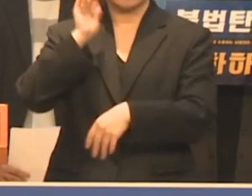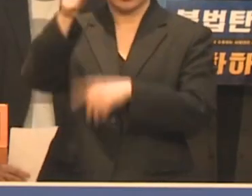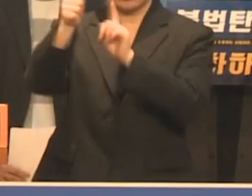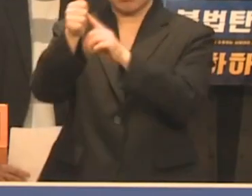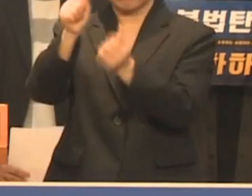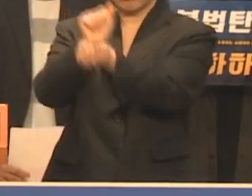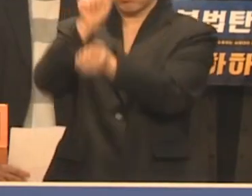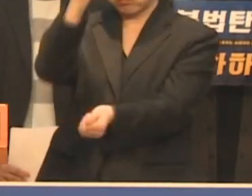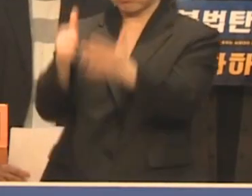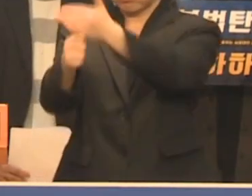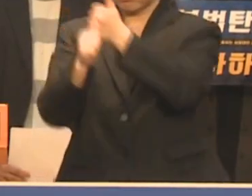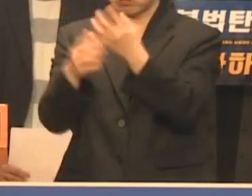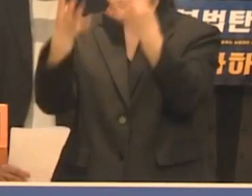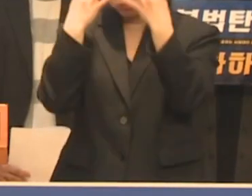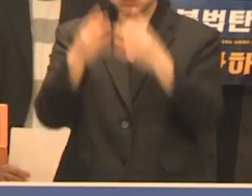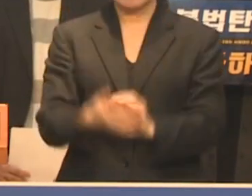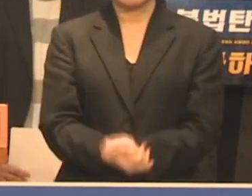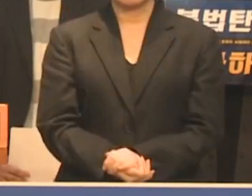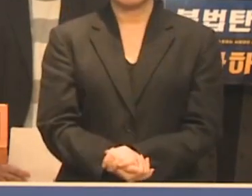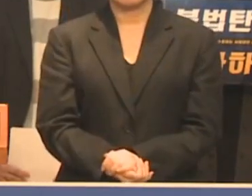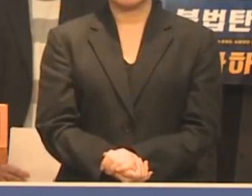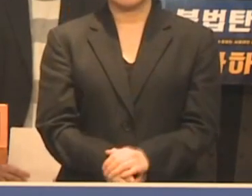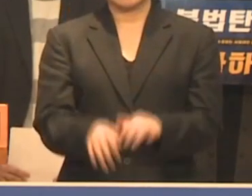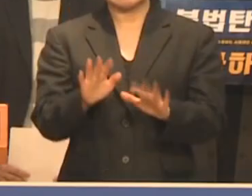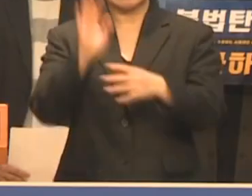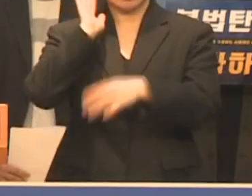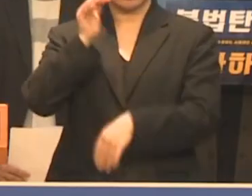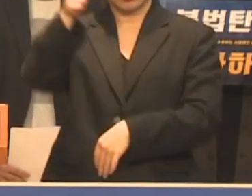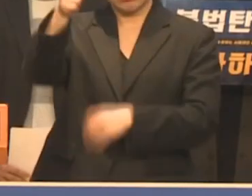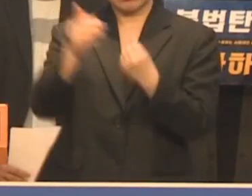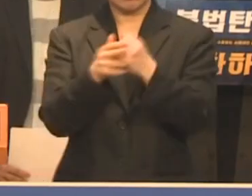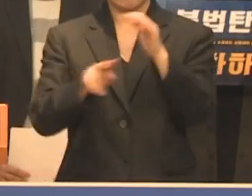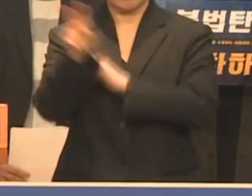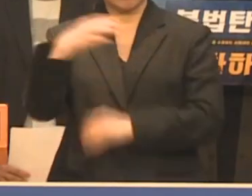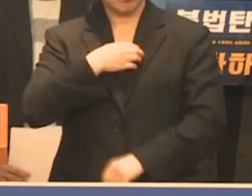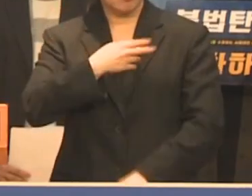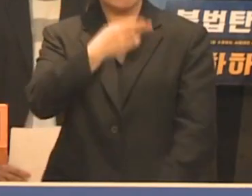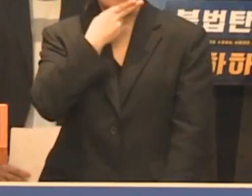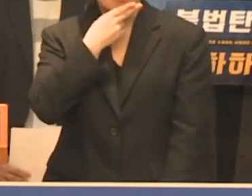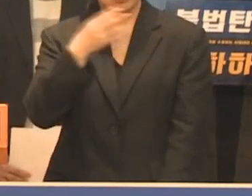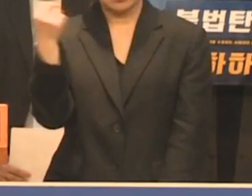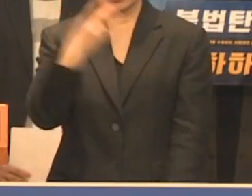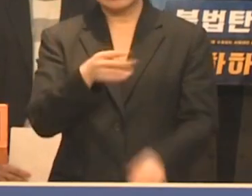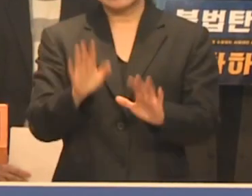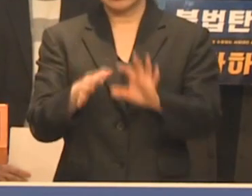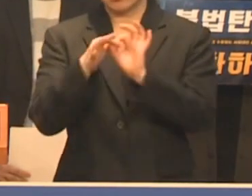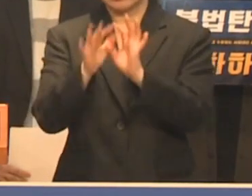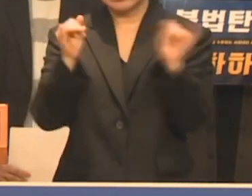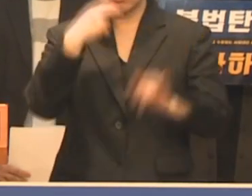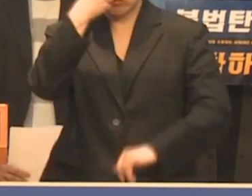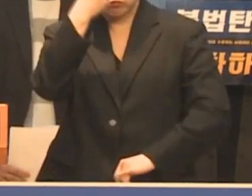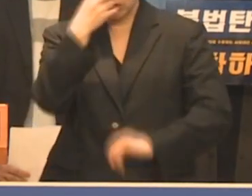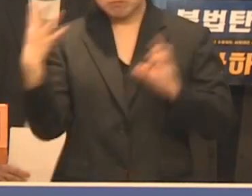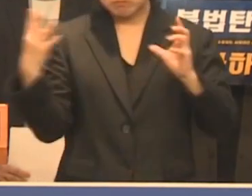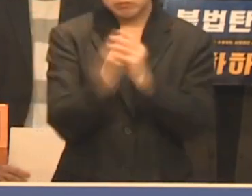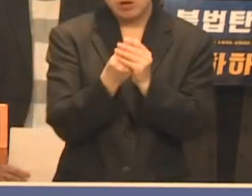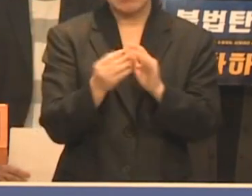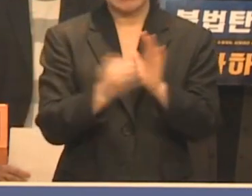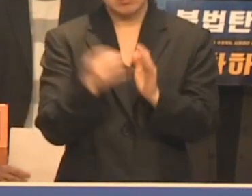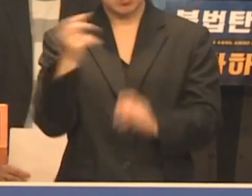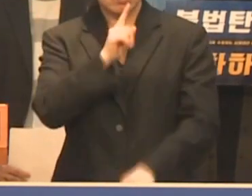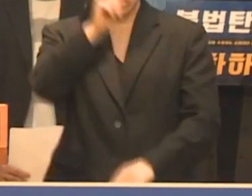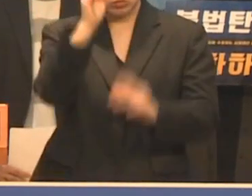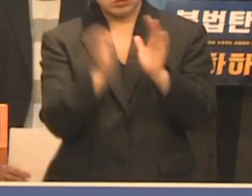대한 구속영장을 발부했습니다. 현직 대통령이기에 도주 우려도 없고 이미 관련자에 대한 수사가 거의 완료되었거나